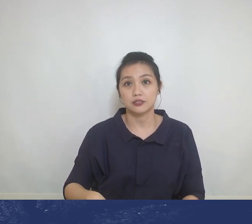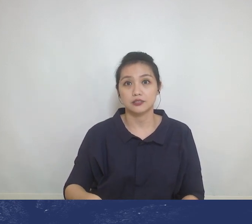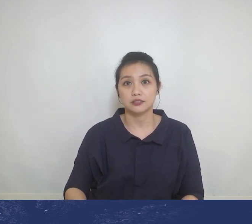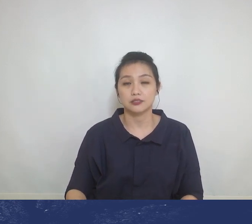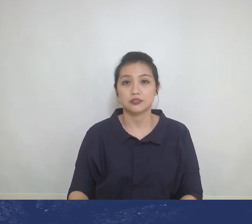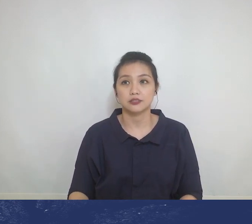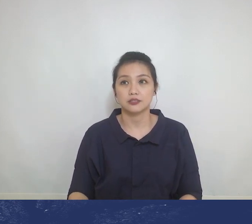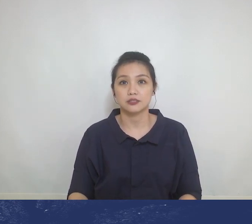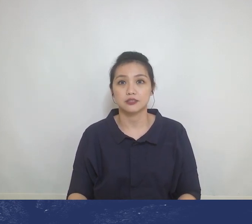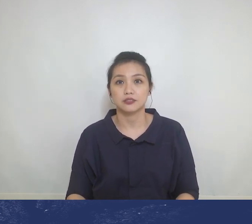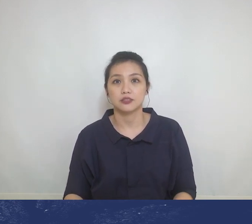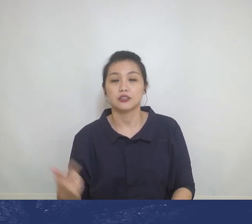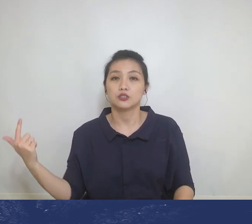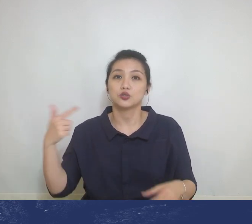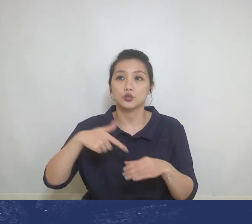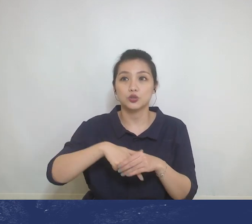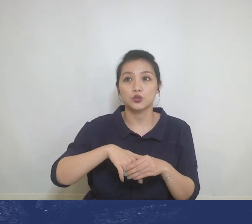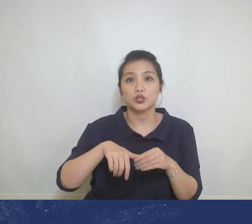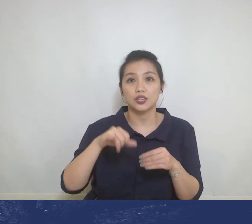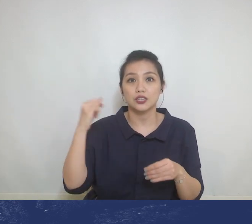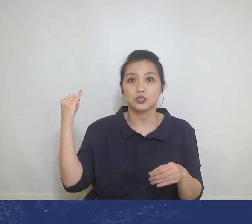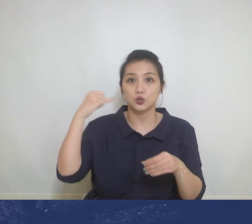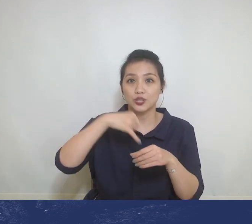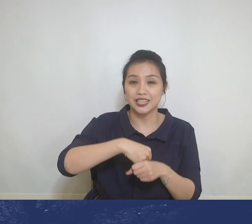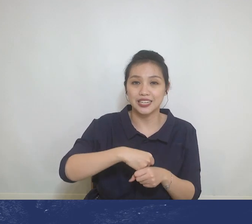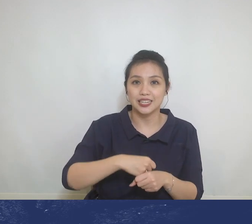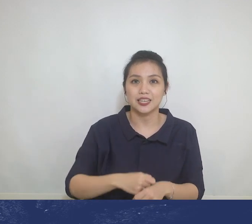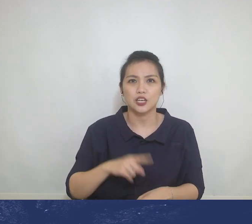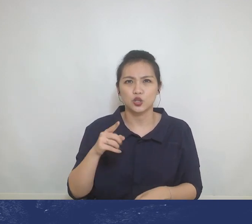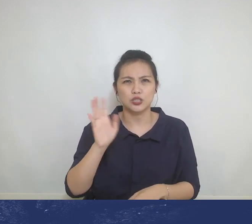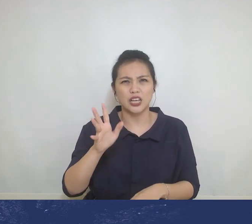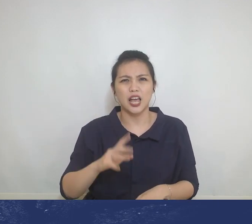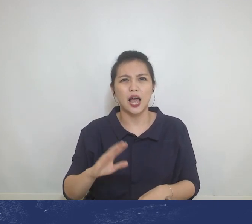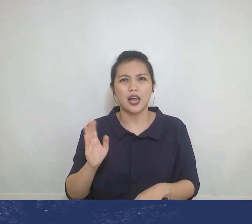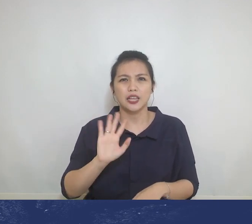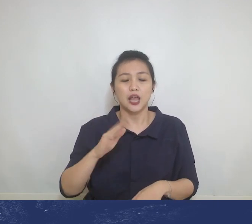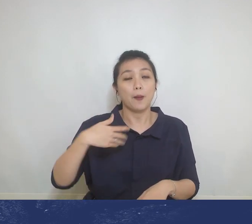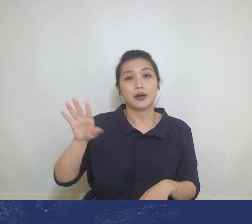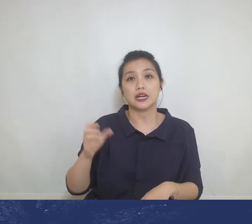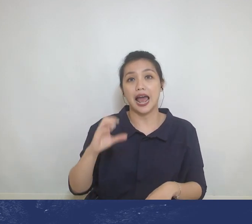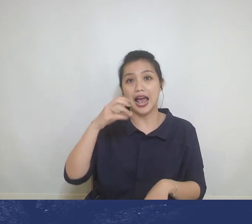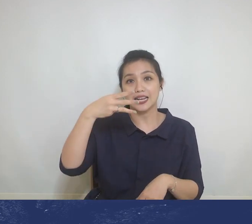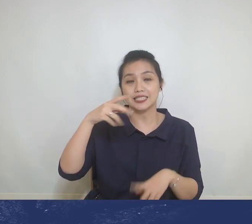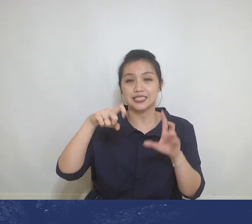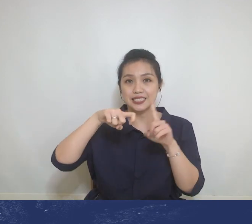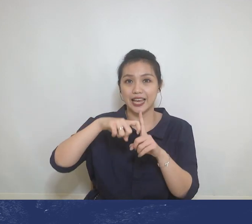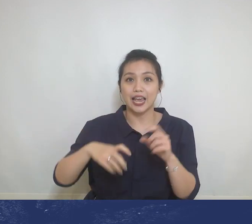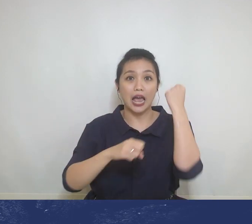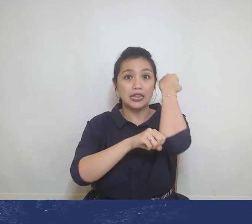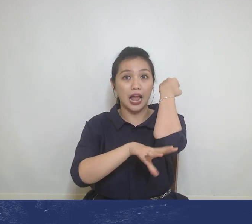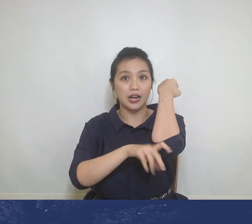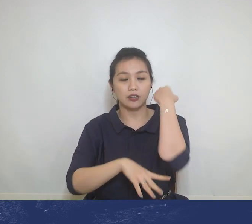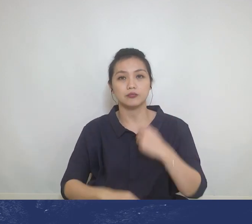Juni, akhir Juni kemarin, saya itu sudah lama tidak pernah cek darah. Terus tahu-tahu saya coba cek